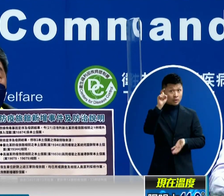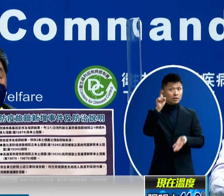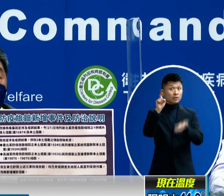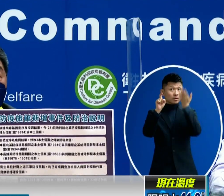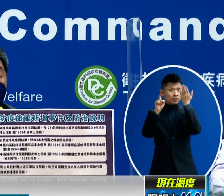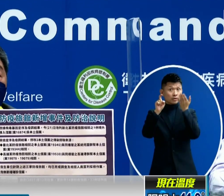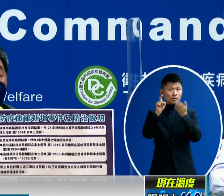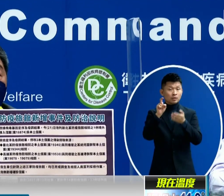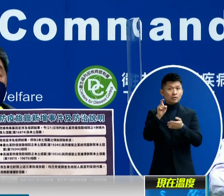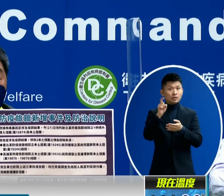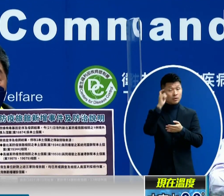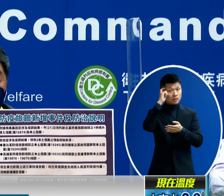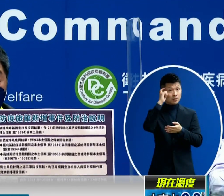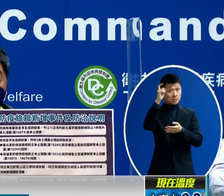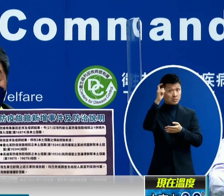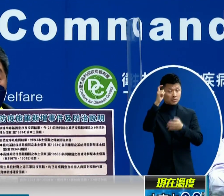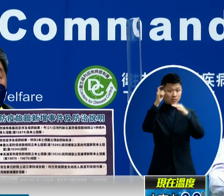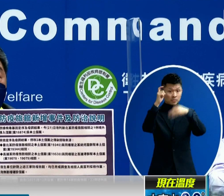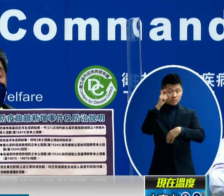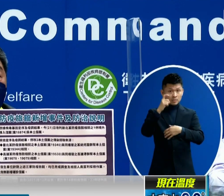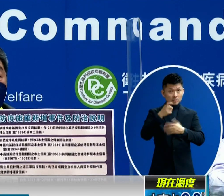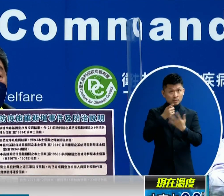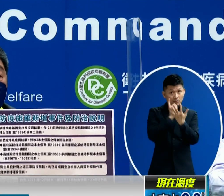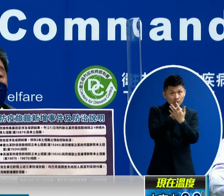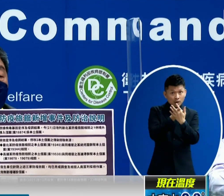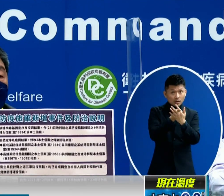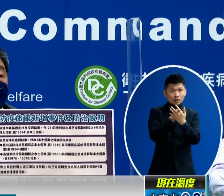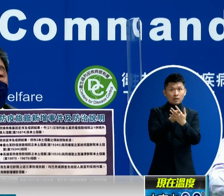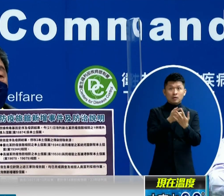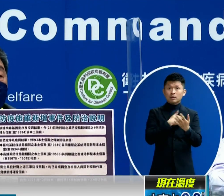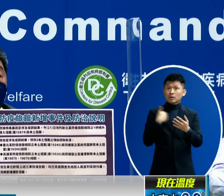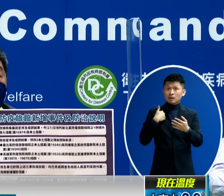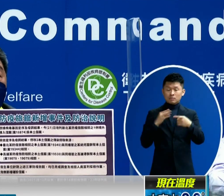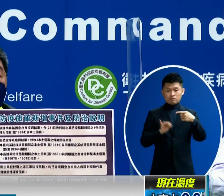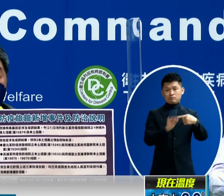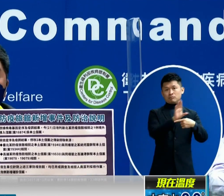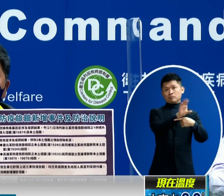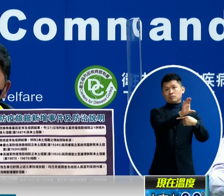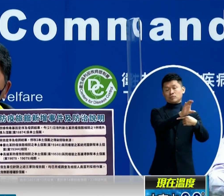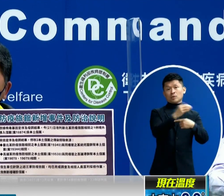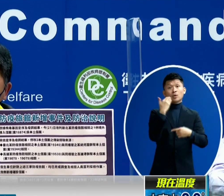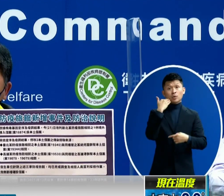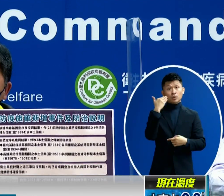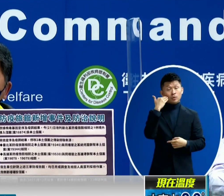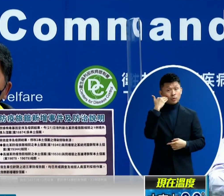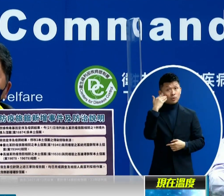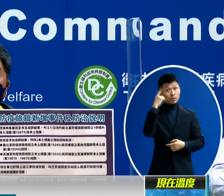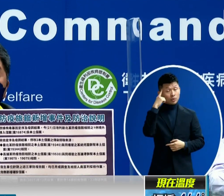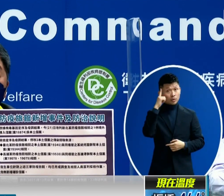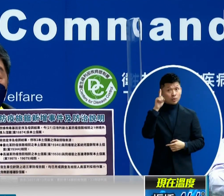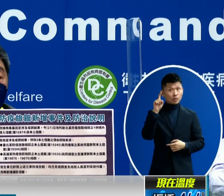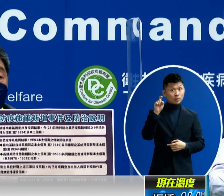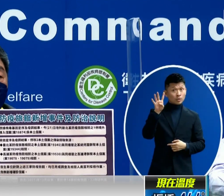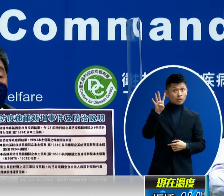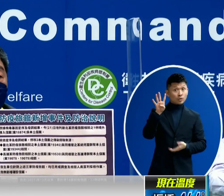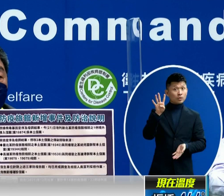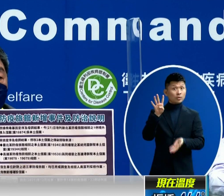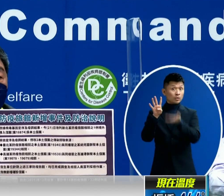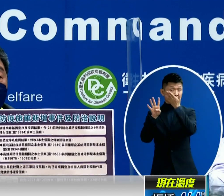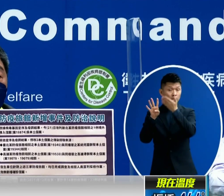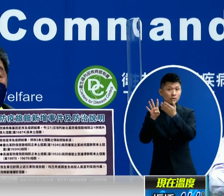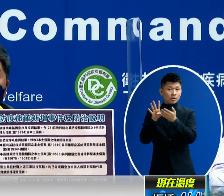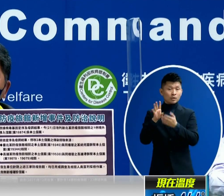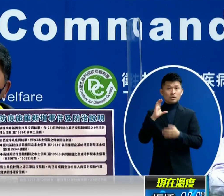据。10天内会被验出来的超过99%，那超过这个天数的相对也没有，基本